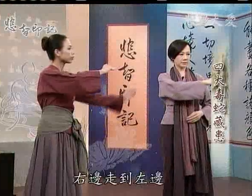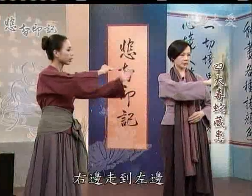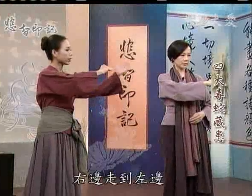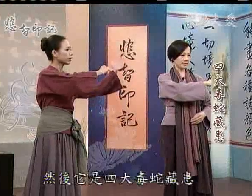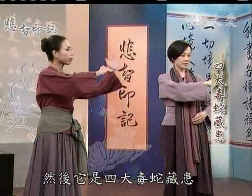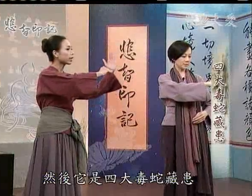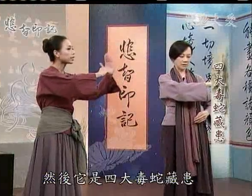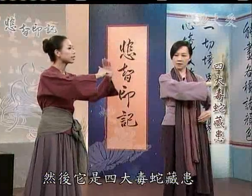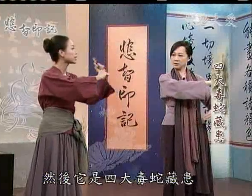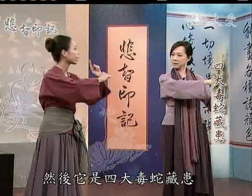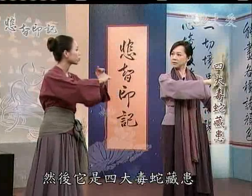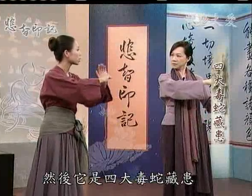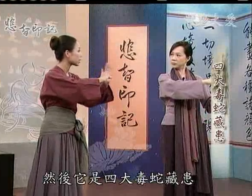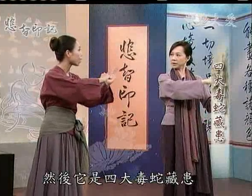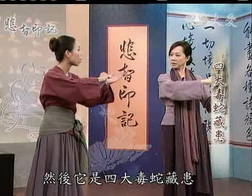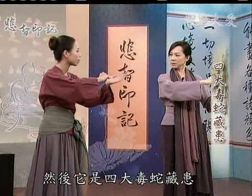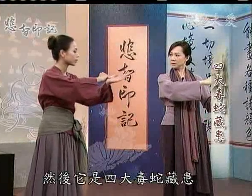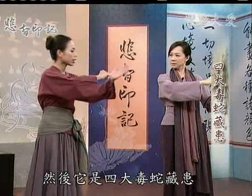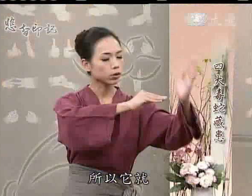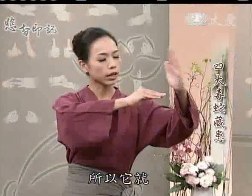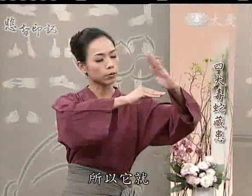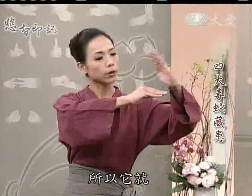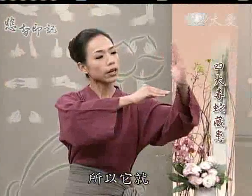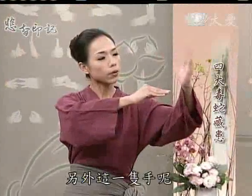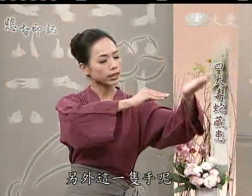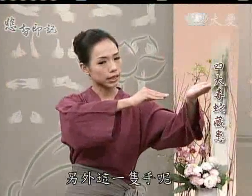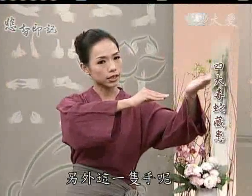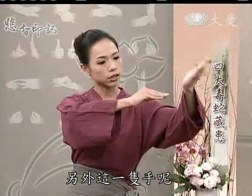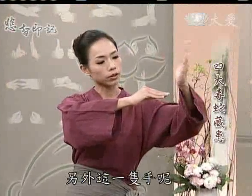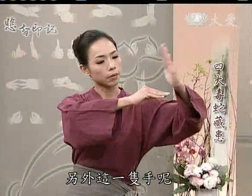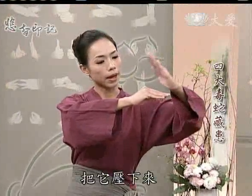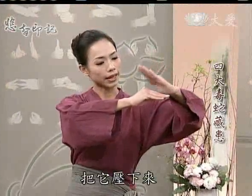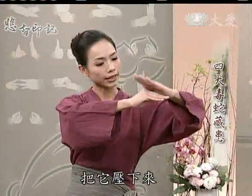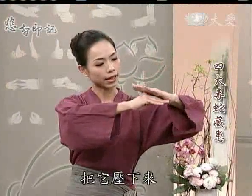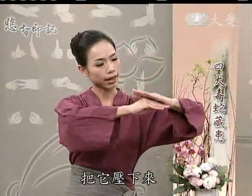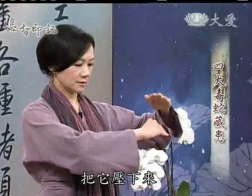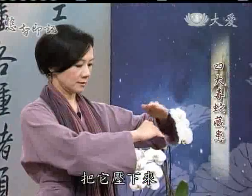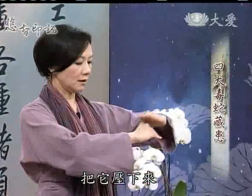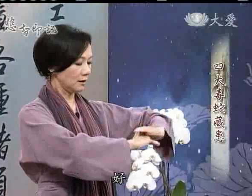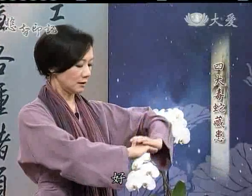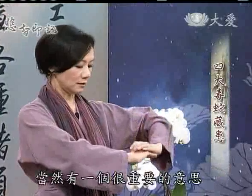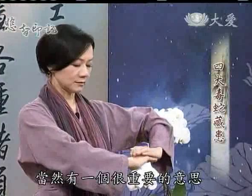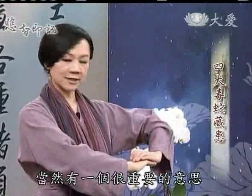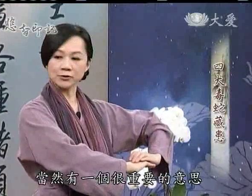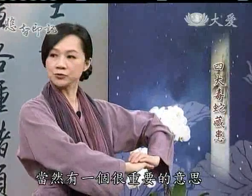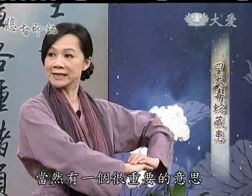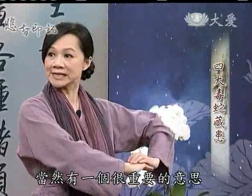到左边， 然后它是四大毒蛇常换嘛，所以它就另外这一只手呢，把它压下来。好，当然有一个很重要的，